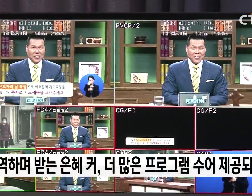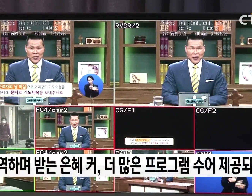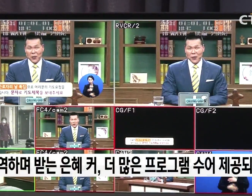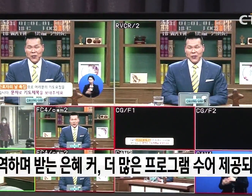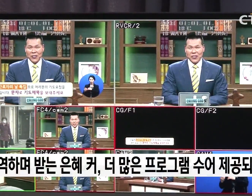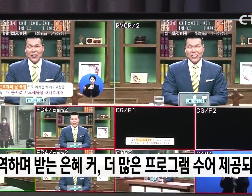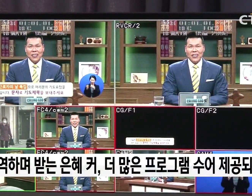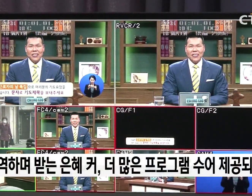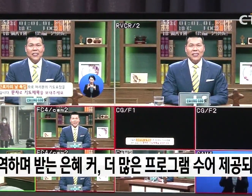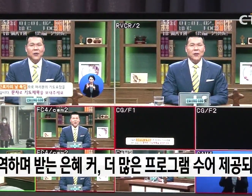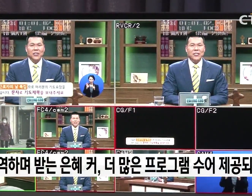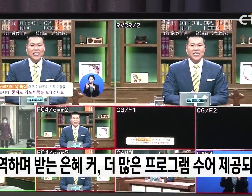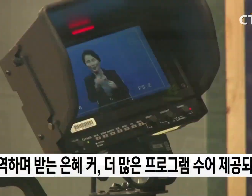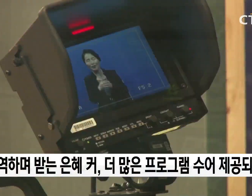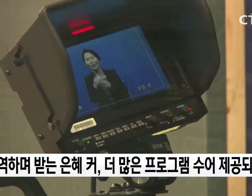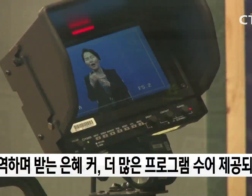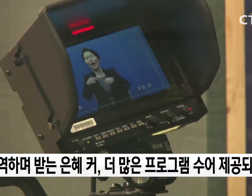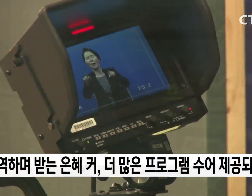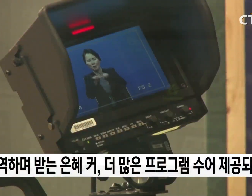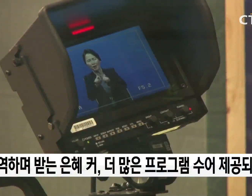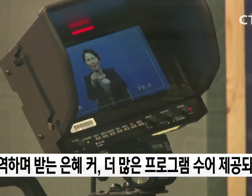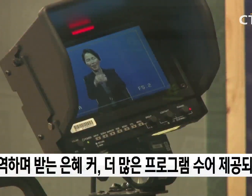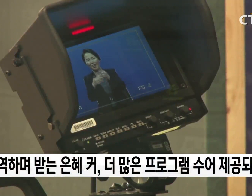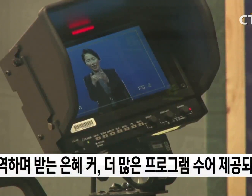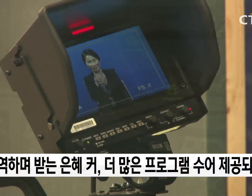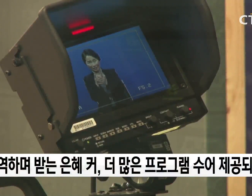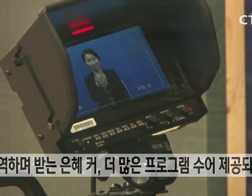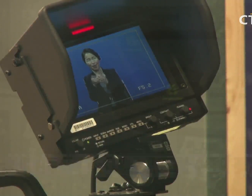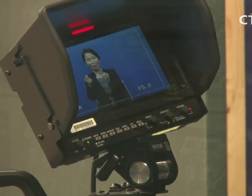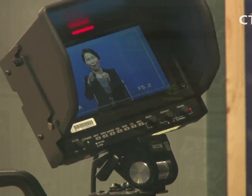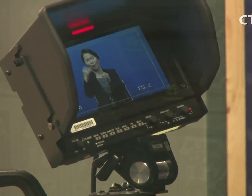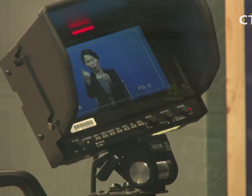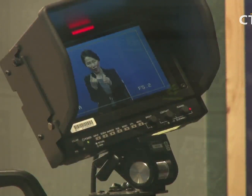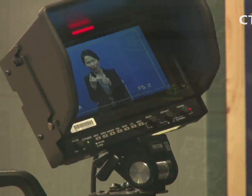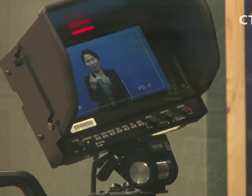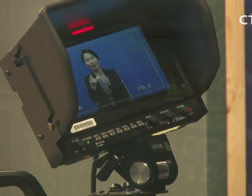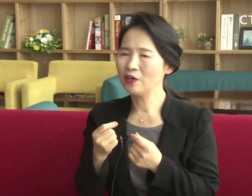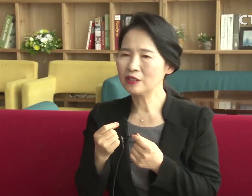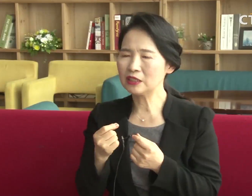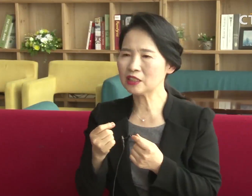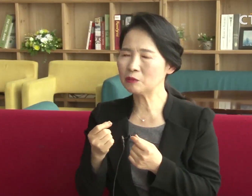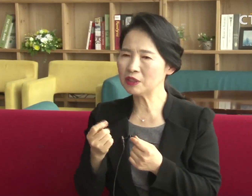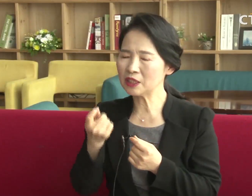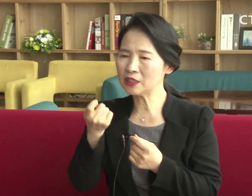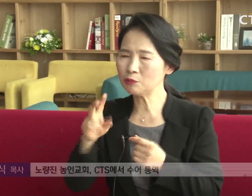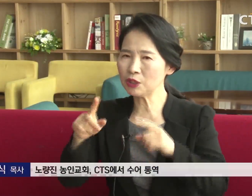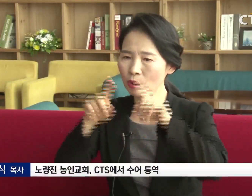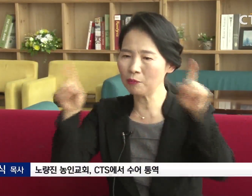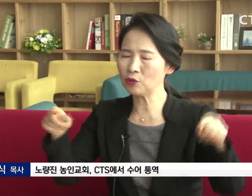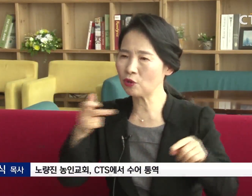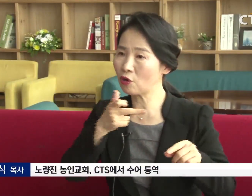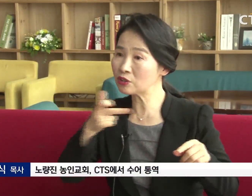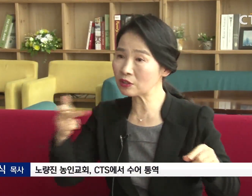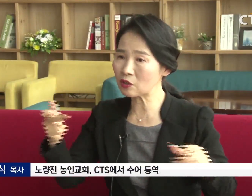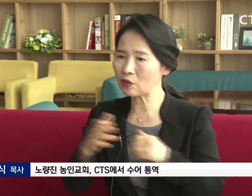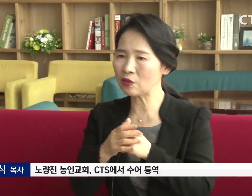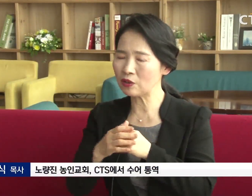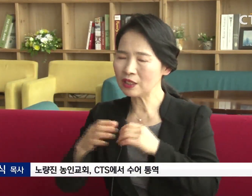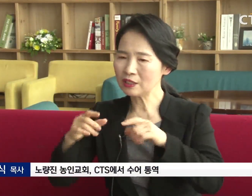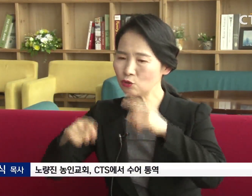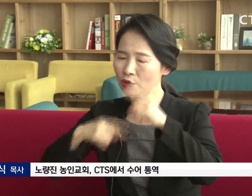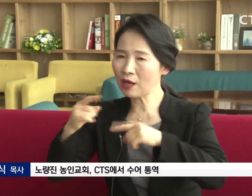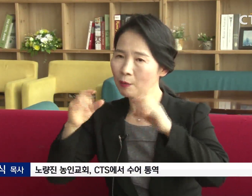통역이 기독교 방송국의 모든 프로그램으로 확장되길 바라는 마음입니다. 지금은 이제 TV 화면도